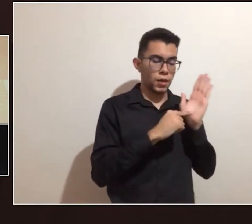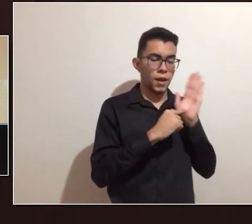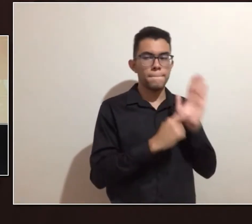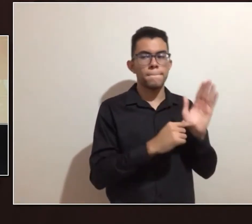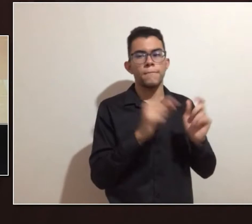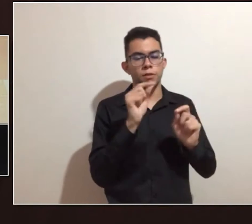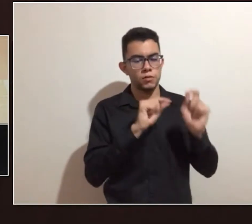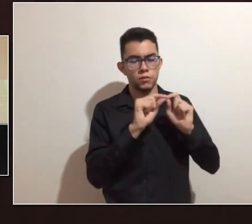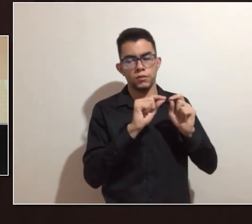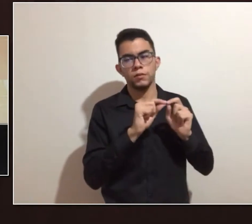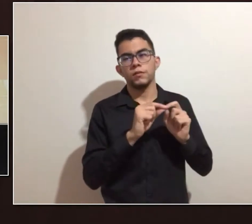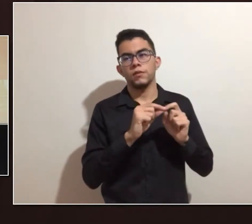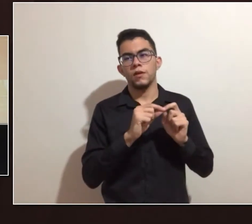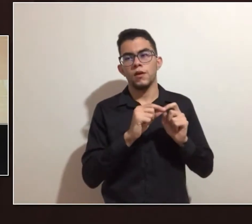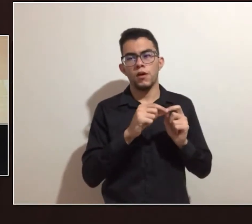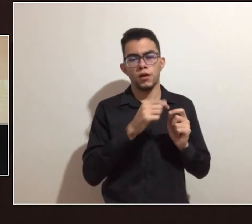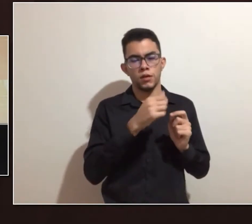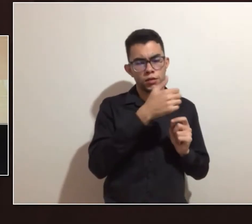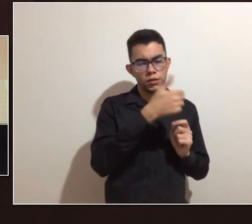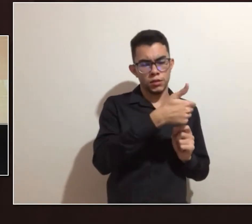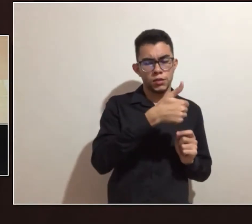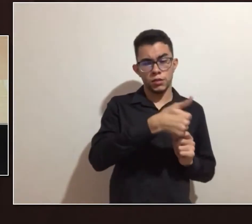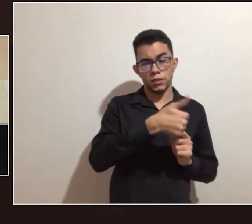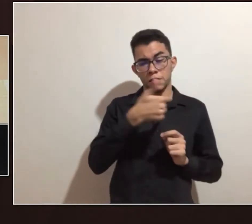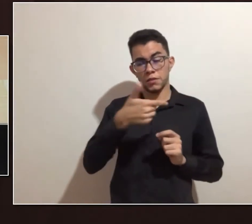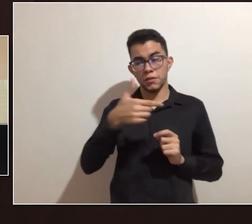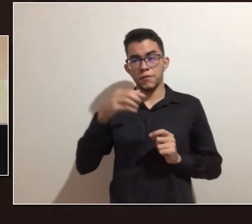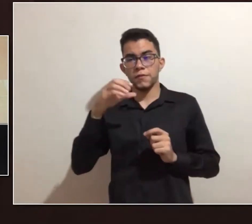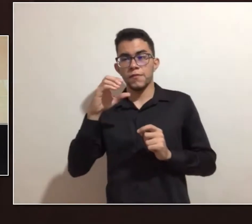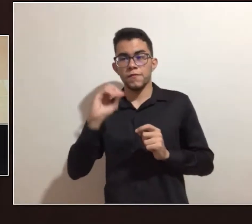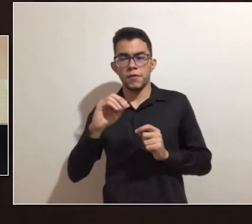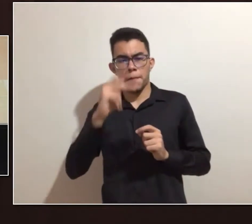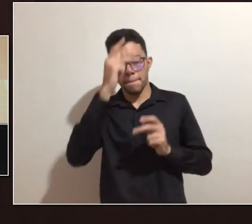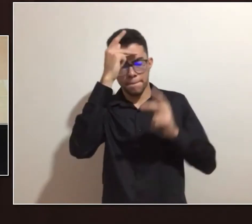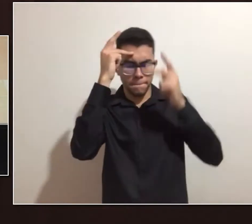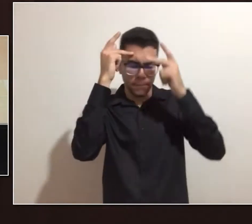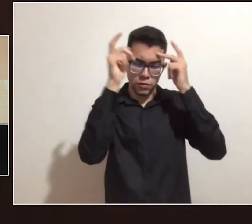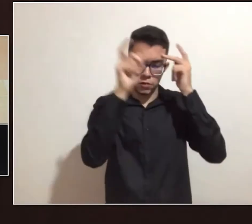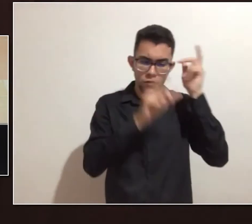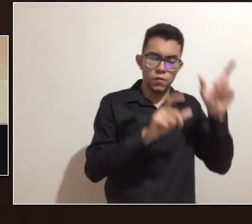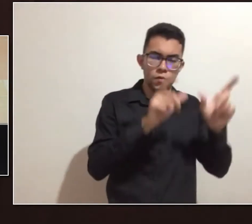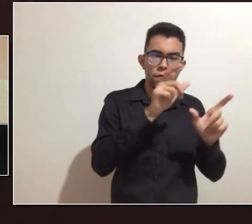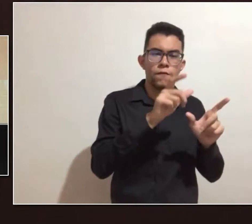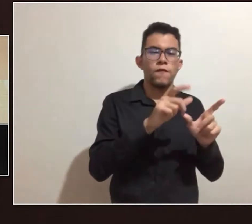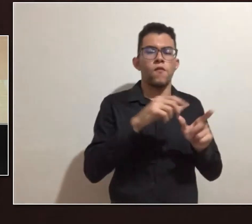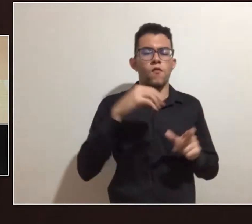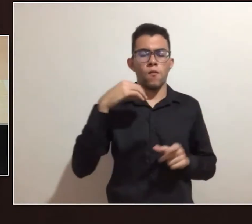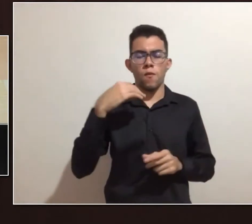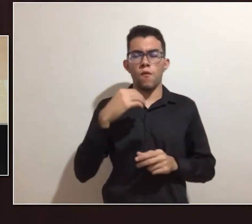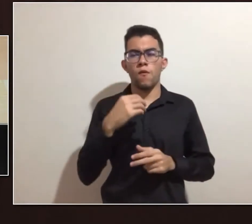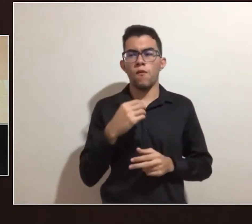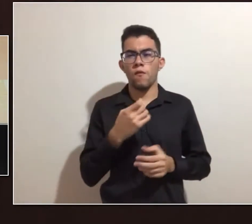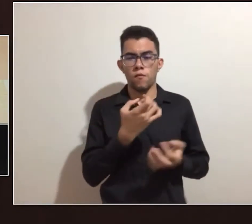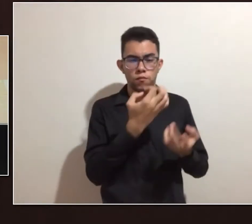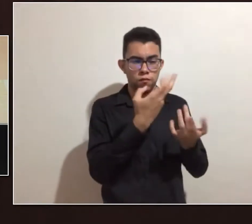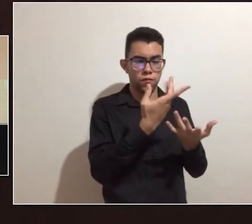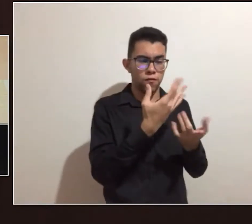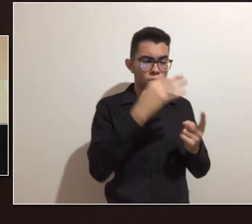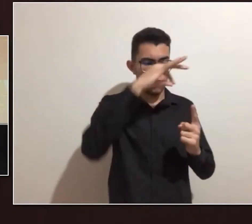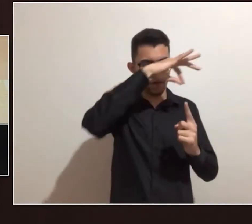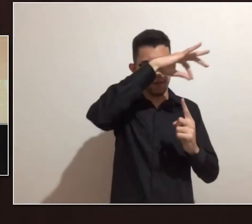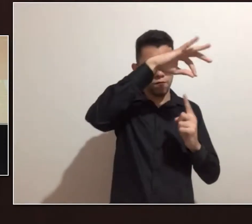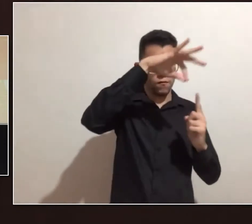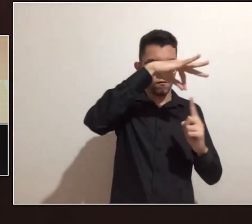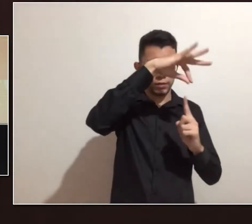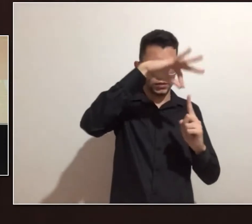os 120 galileus que estavam ali, cada um deles recebeu, né, o Espírito